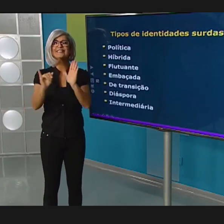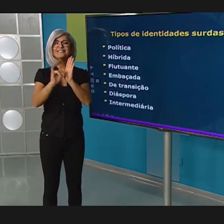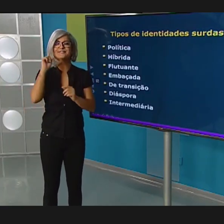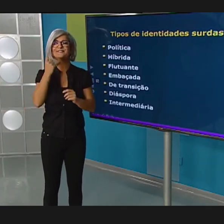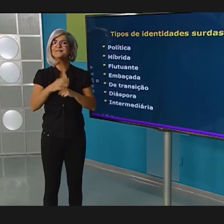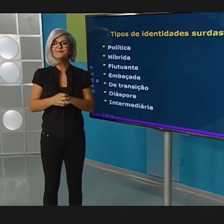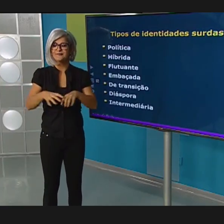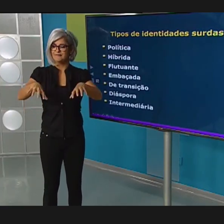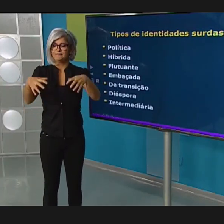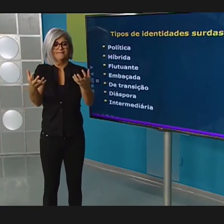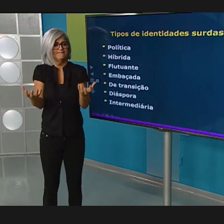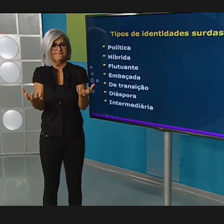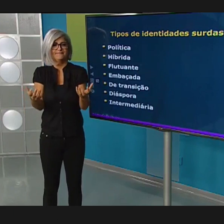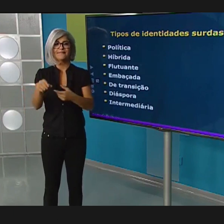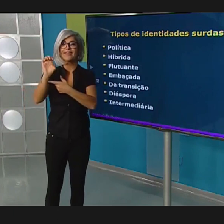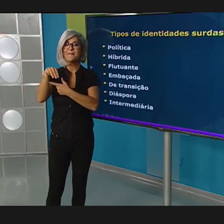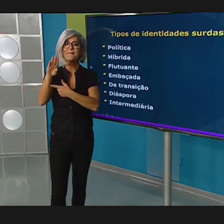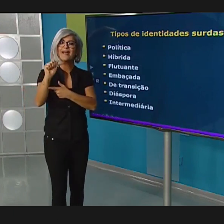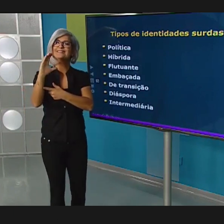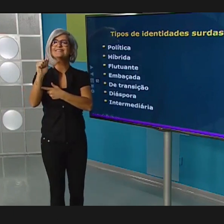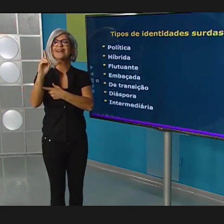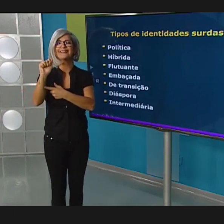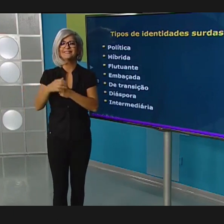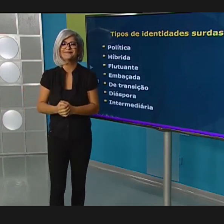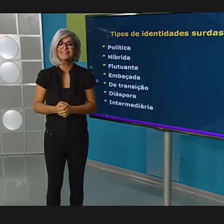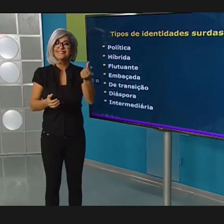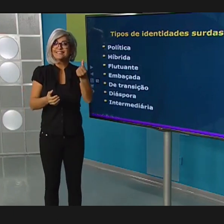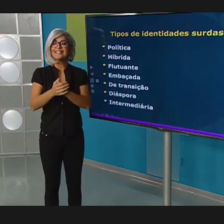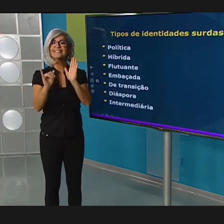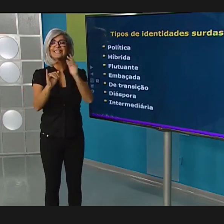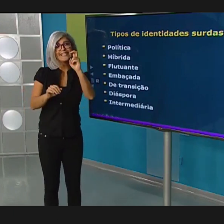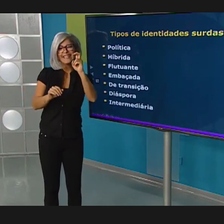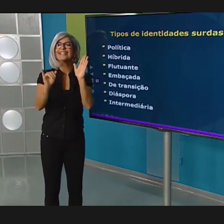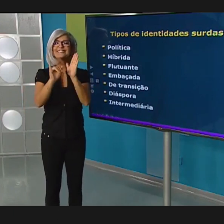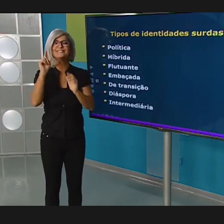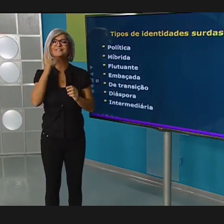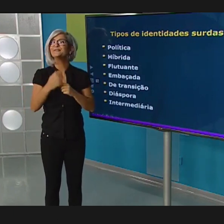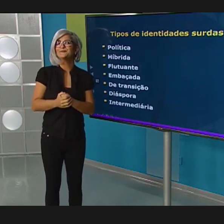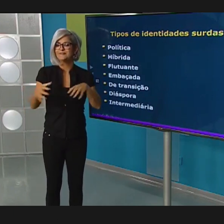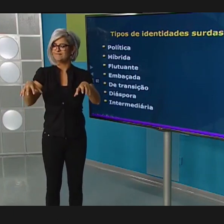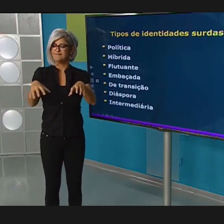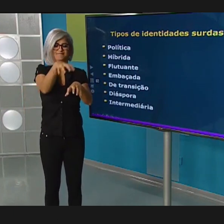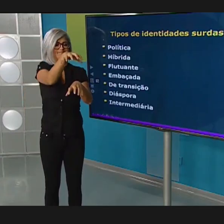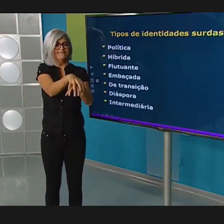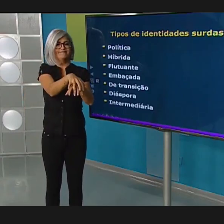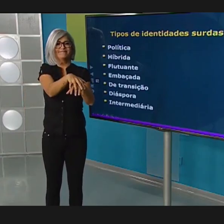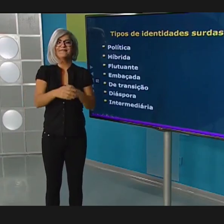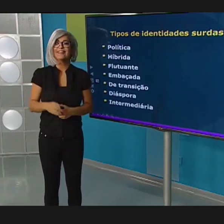quarta identidade surda é a embaçada. Embaçada. A quinta identidade surda é a identidade surda de